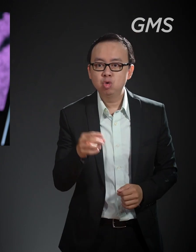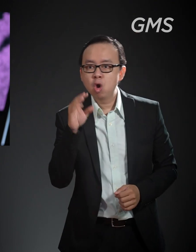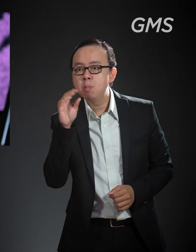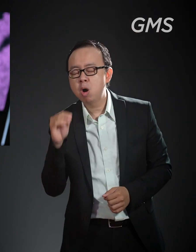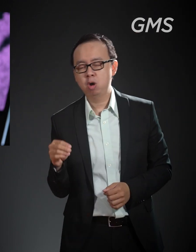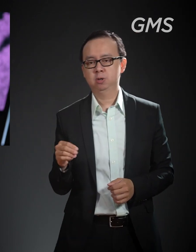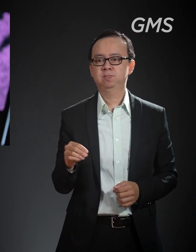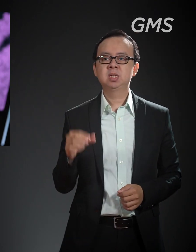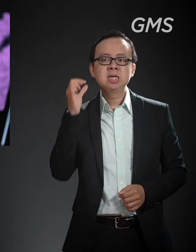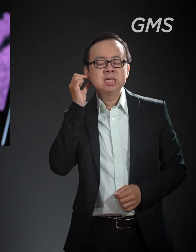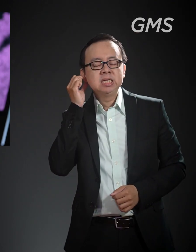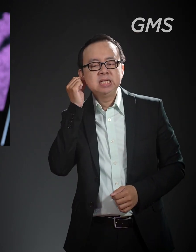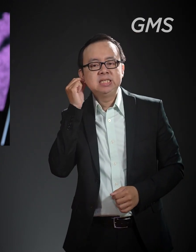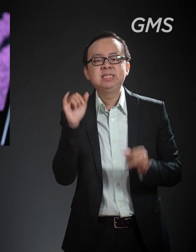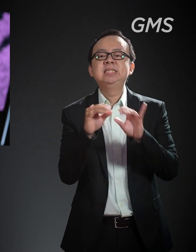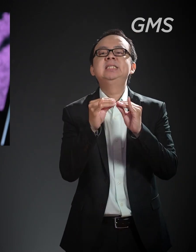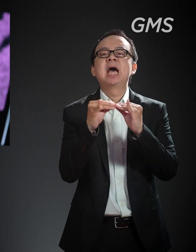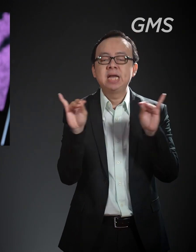dan itu berarti semua yang dia punya.